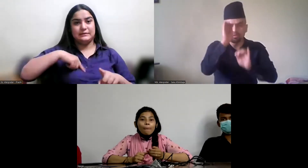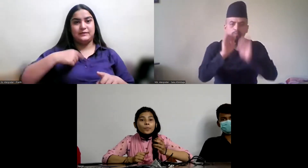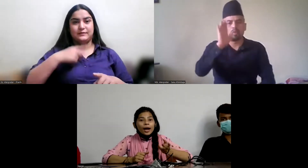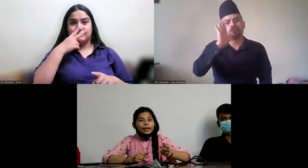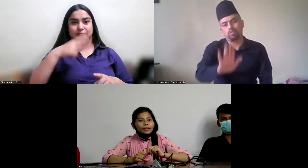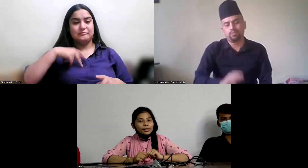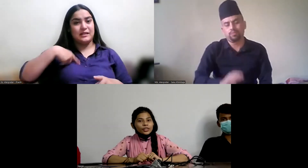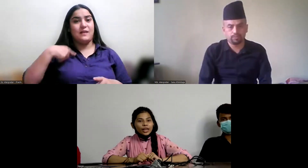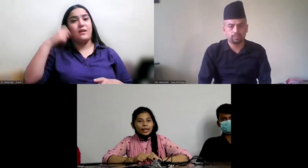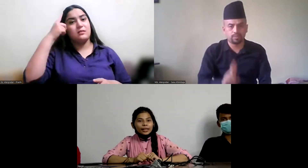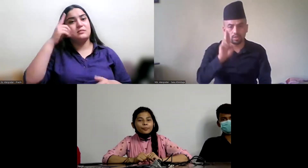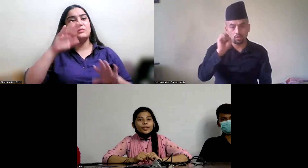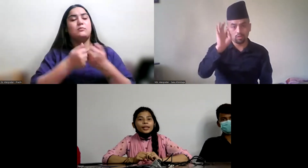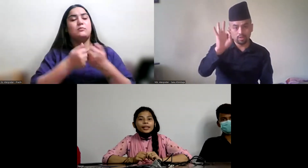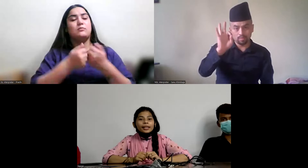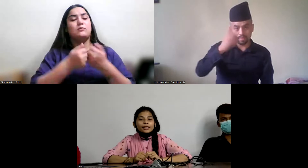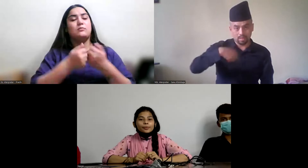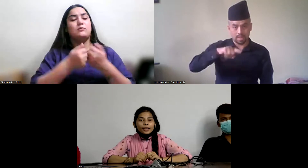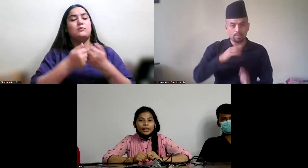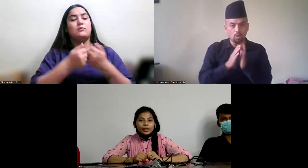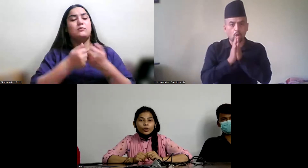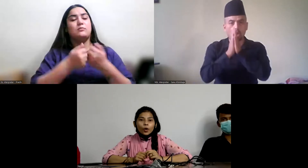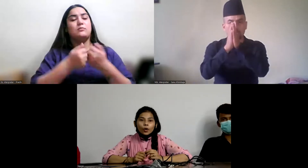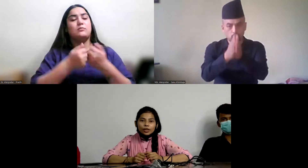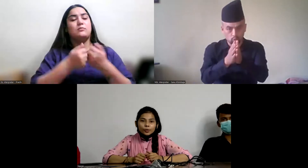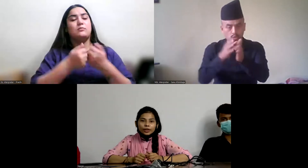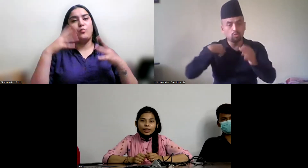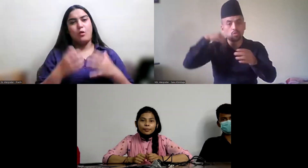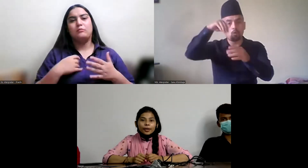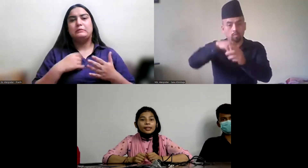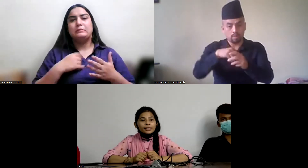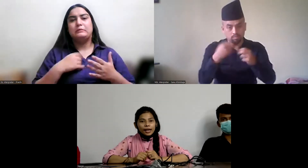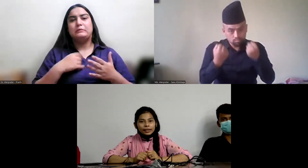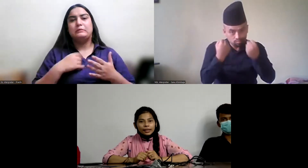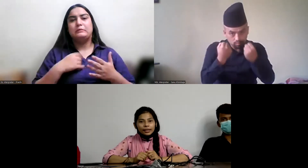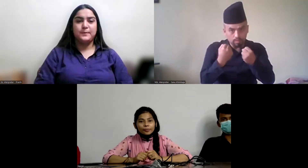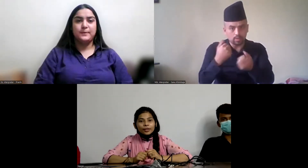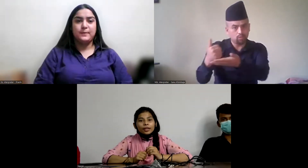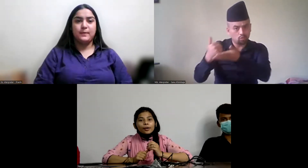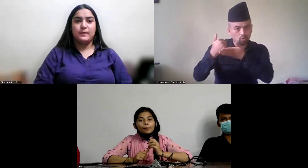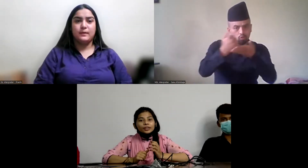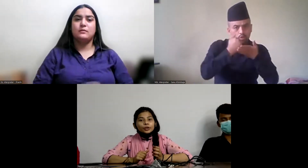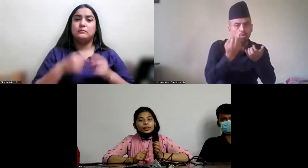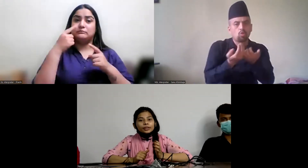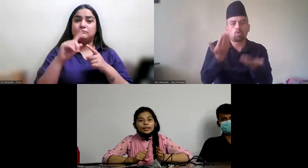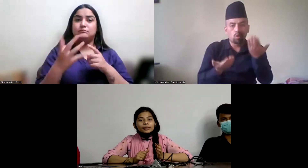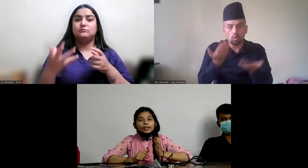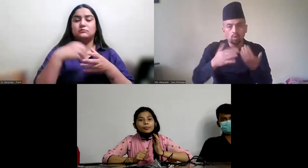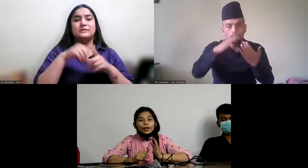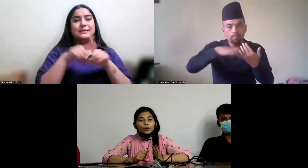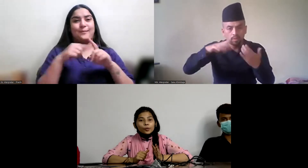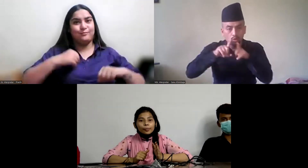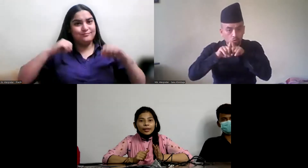बच्चे आग्रह करना चाहेंगे कि इस भागीदारी को और मजबूत करने में हमारी सहायता करें। बच्चों के साथ